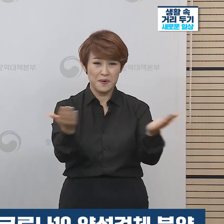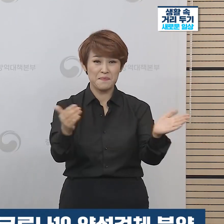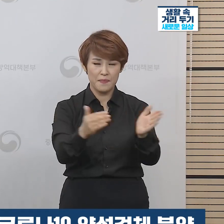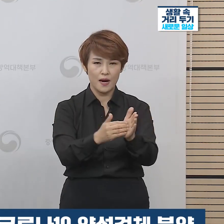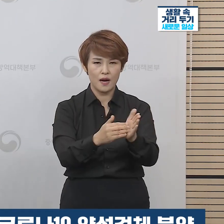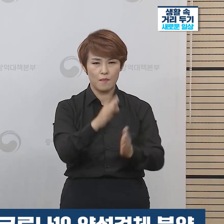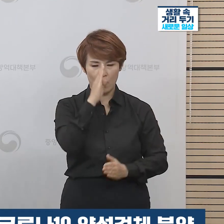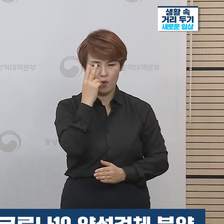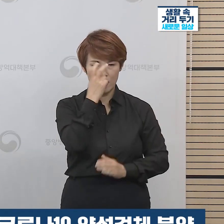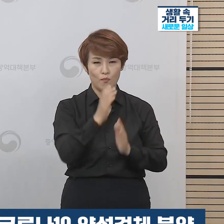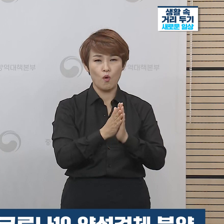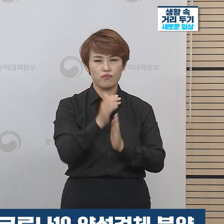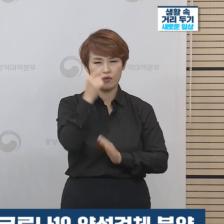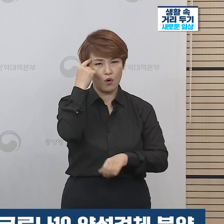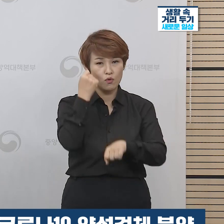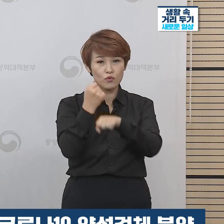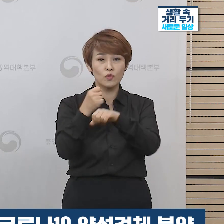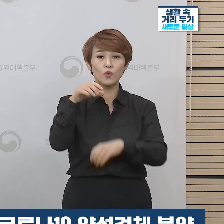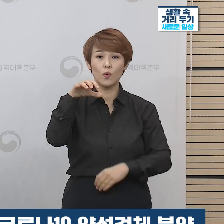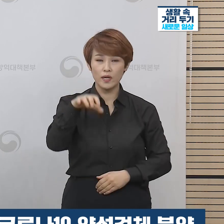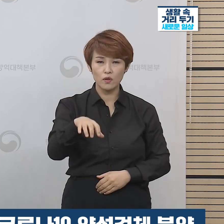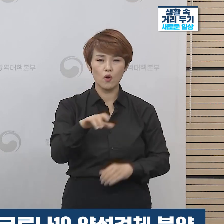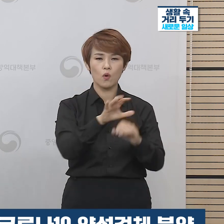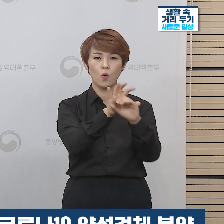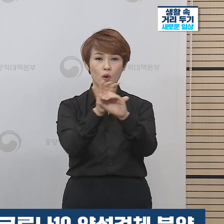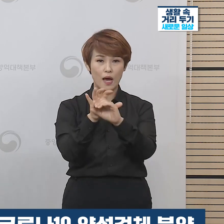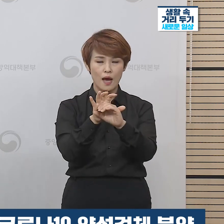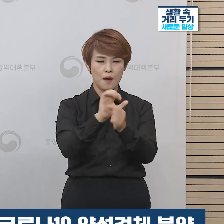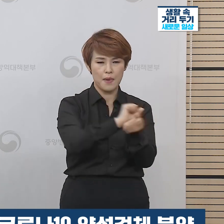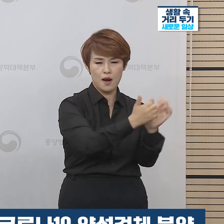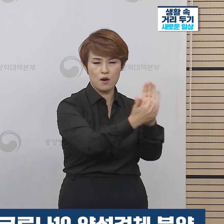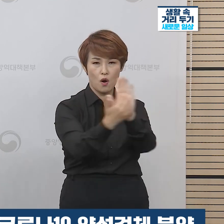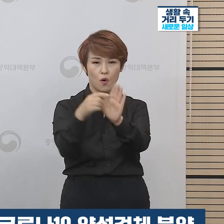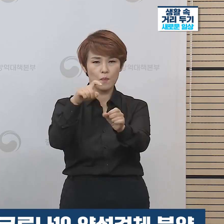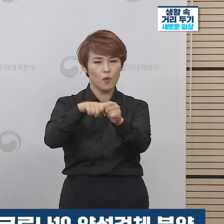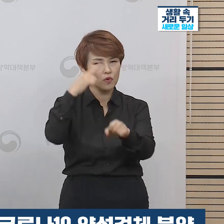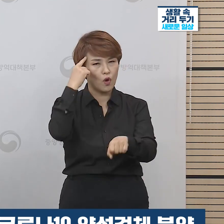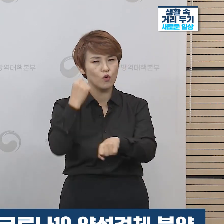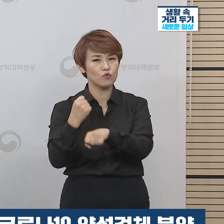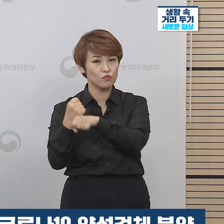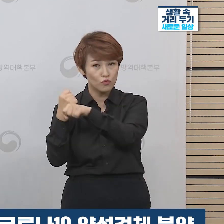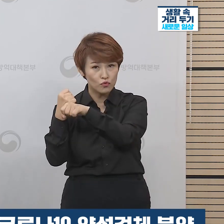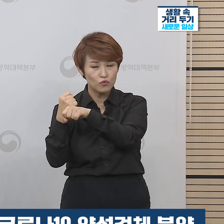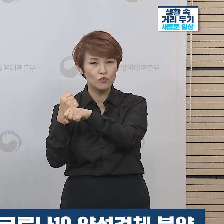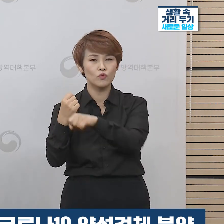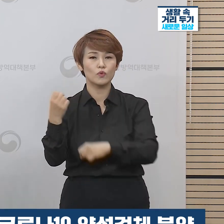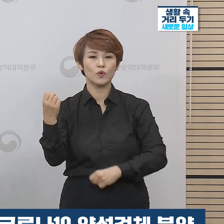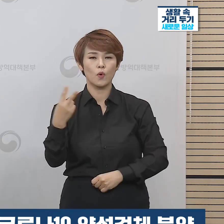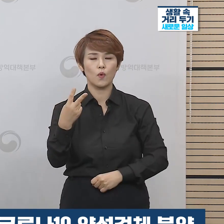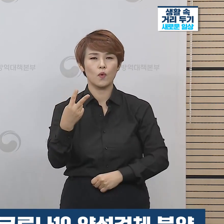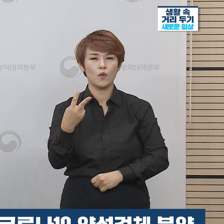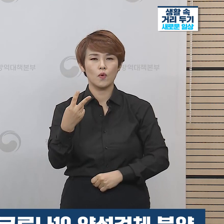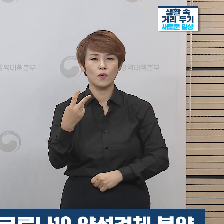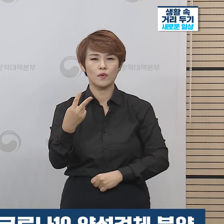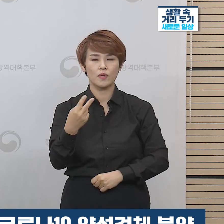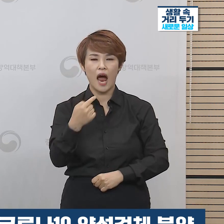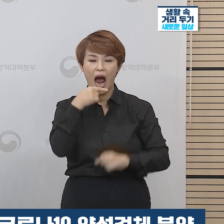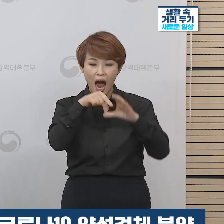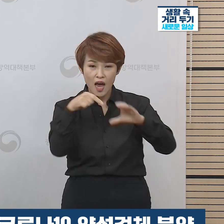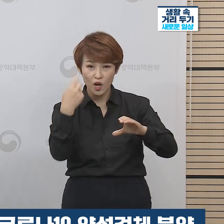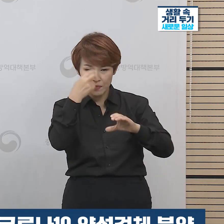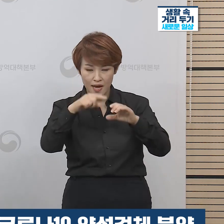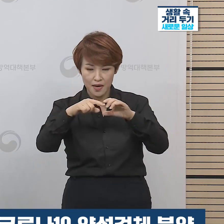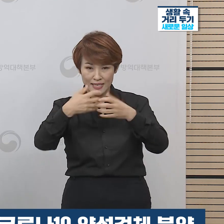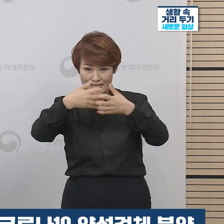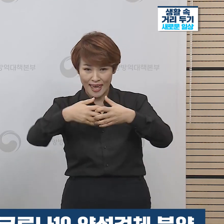평 관리본부 02 복원 연구 안에서는 코로나 1구 방역을 위한 연구 그리고 특별히 진단 기기 개발을 등을